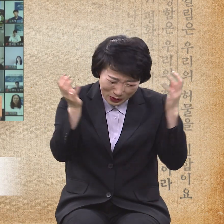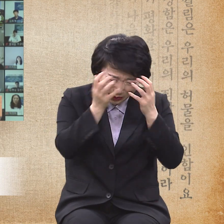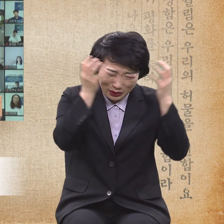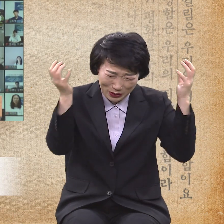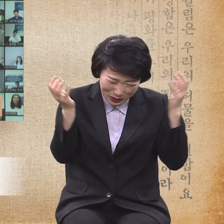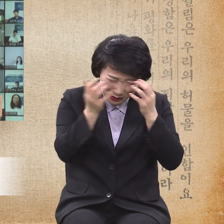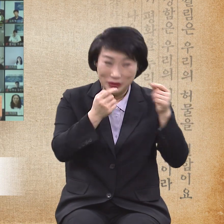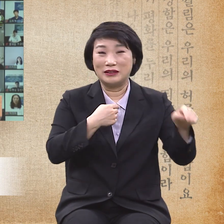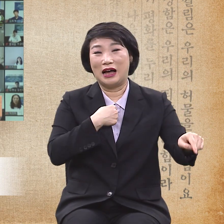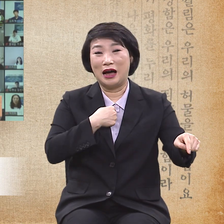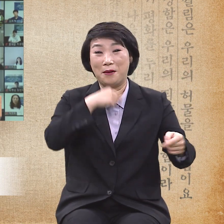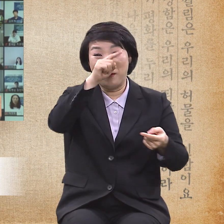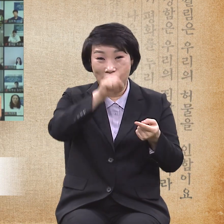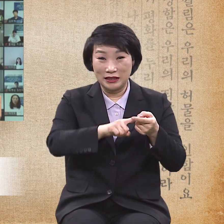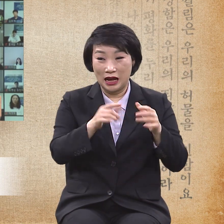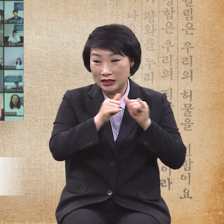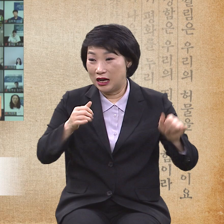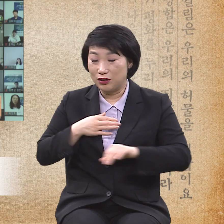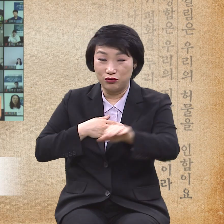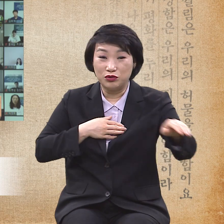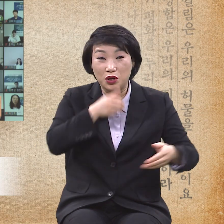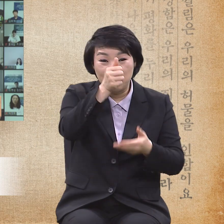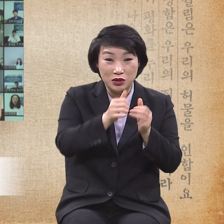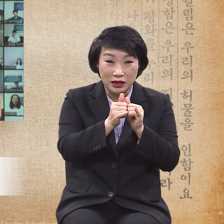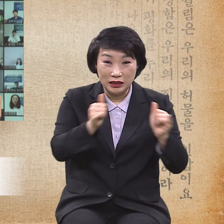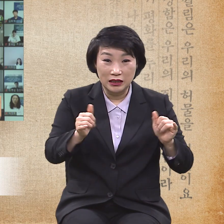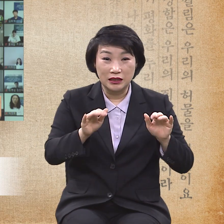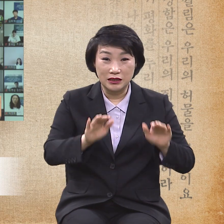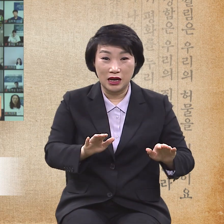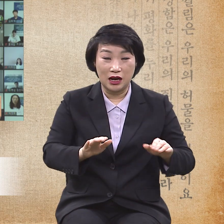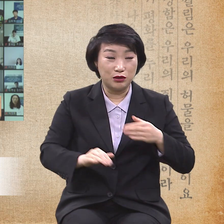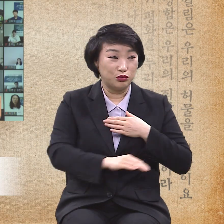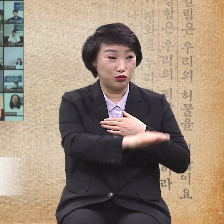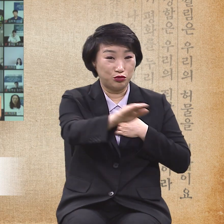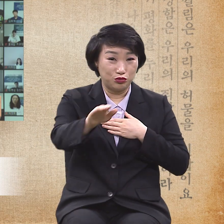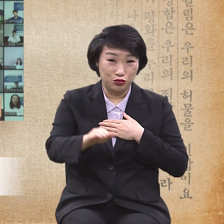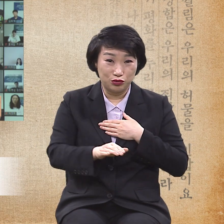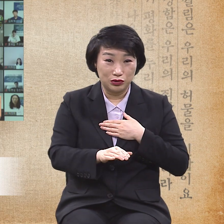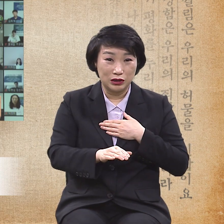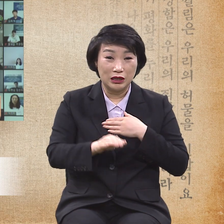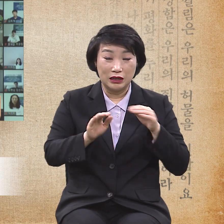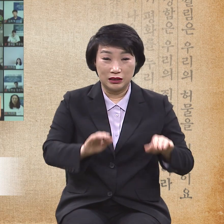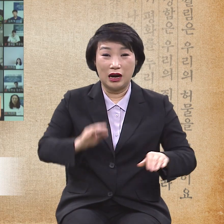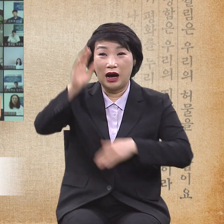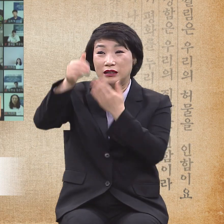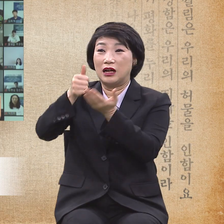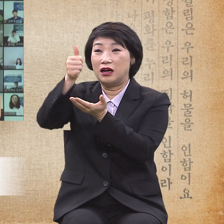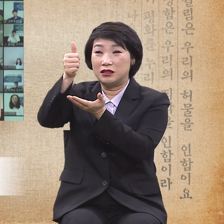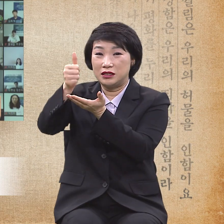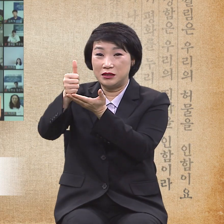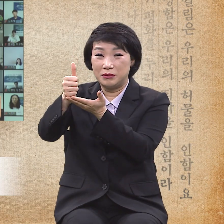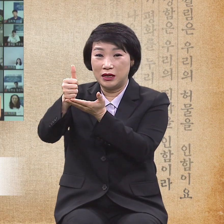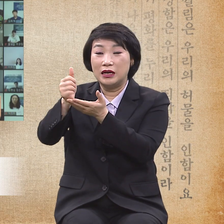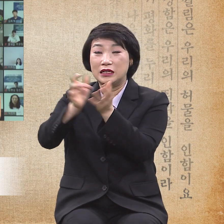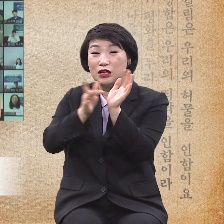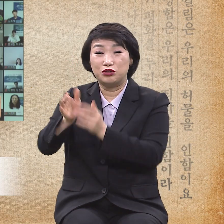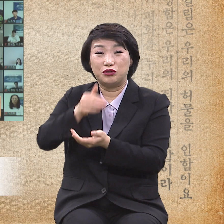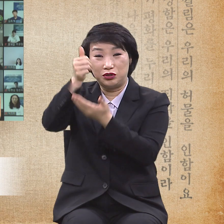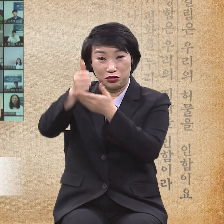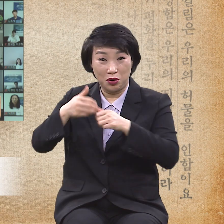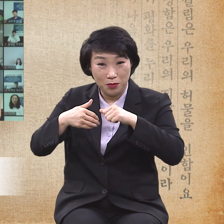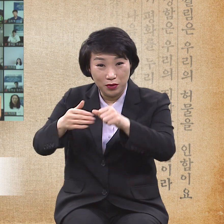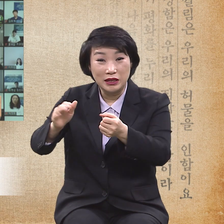고통 당해야 마땅한 죄인된 우리는 하나님께서 예수 그리스도로